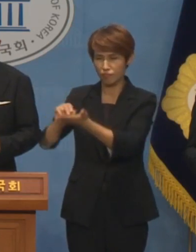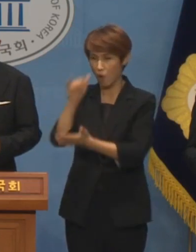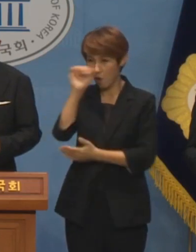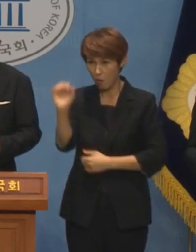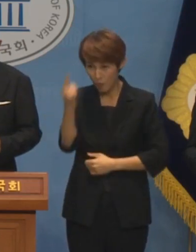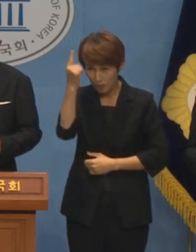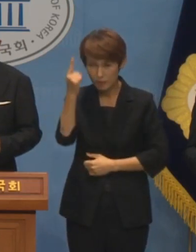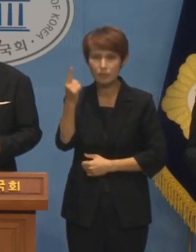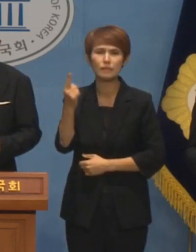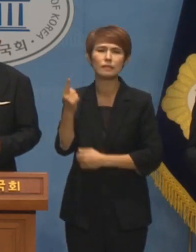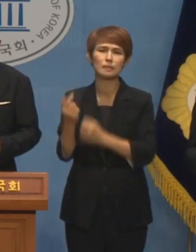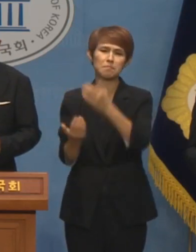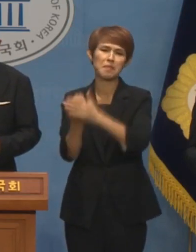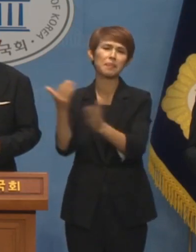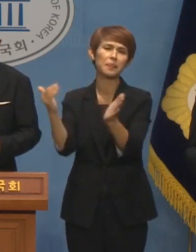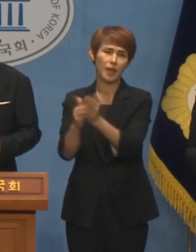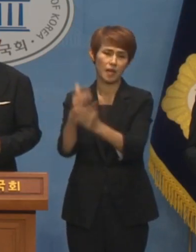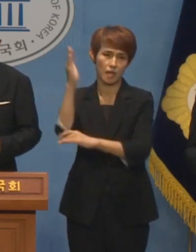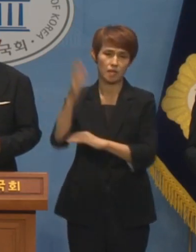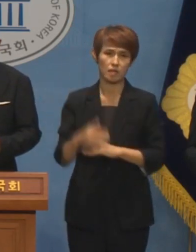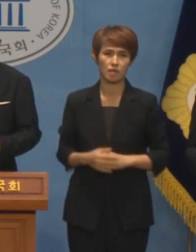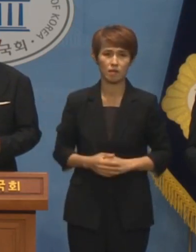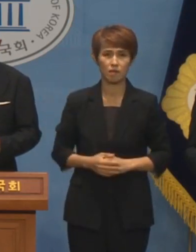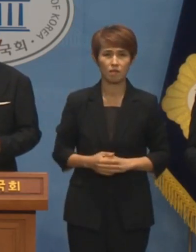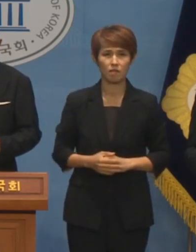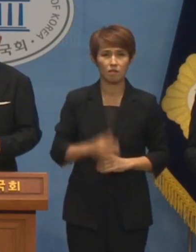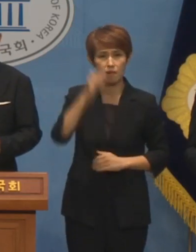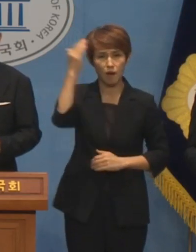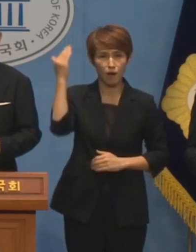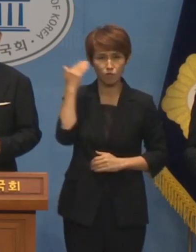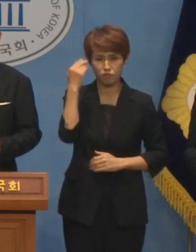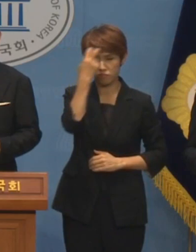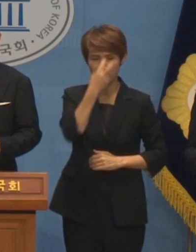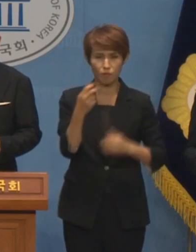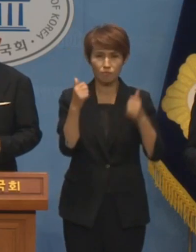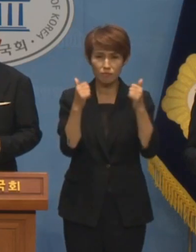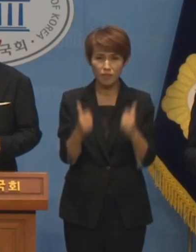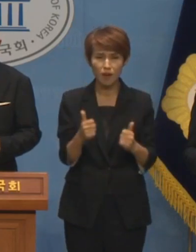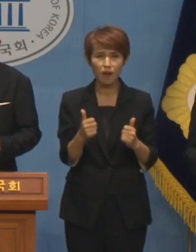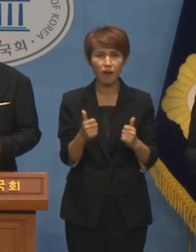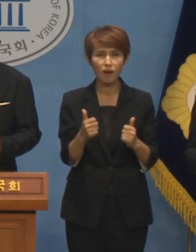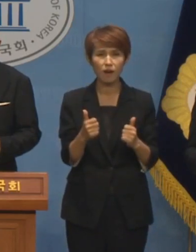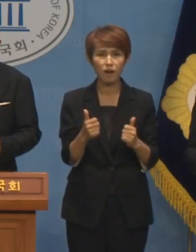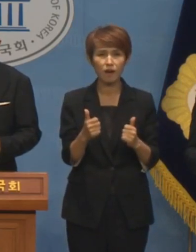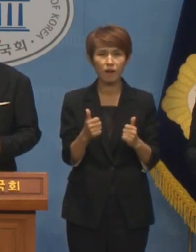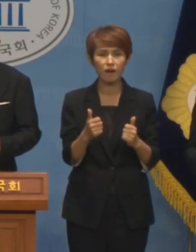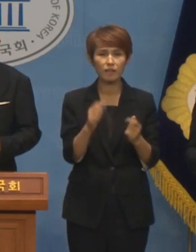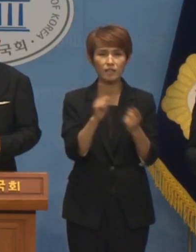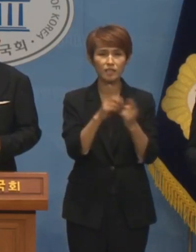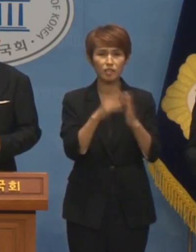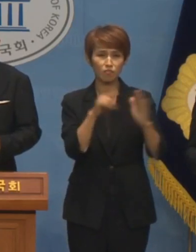언제부터 이 나라 검찰은 법 지휘 체계마저 붕괴시키며 출장 서비스를 해왔습니까?